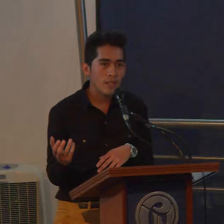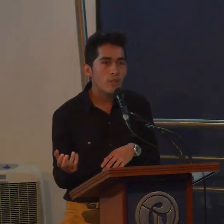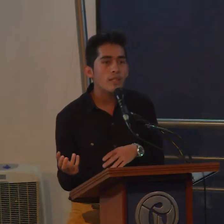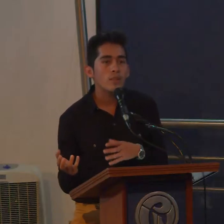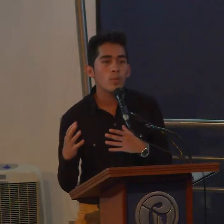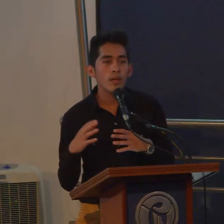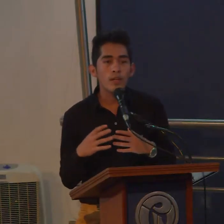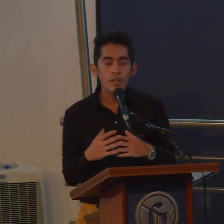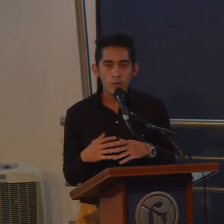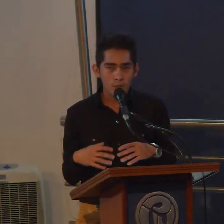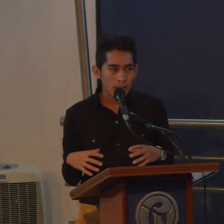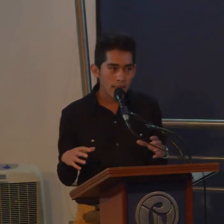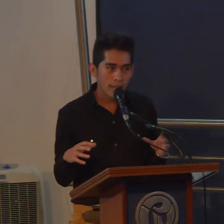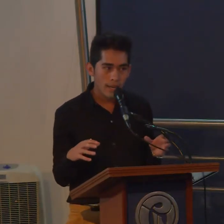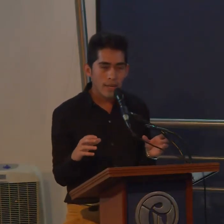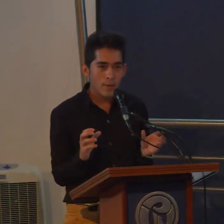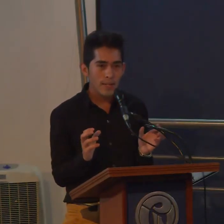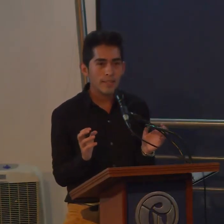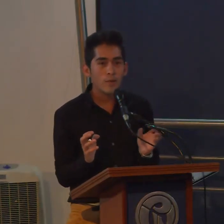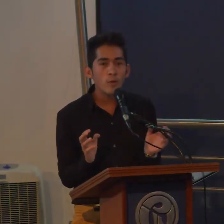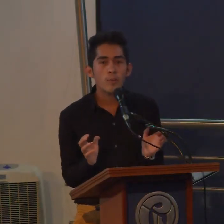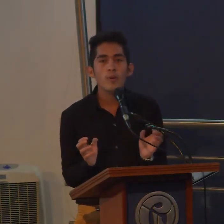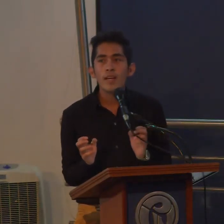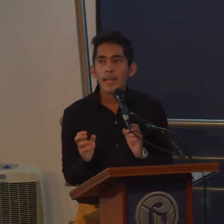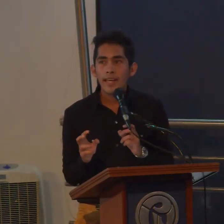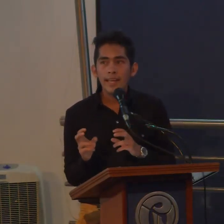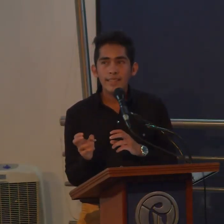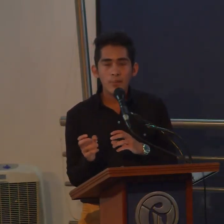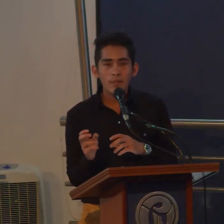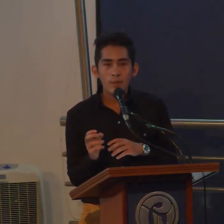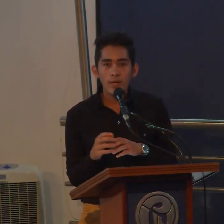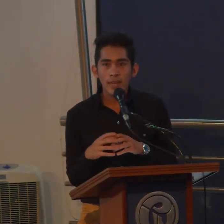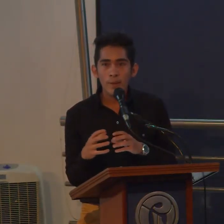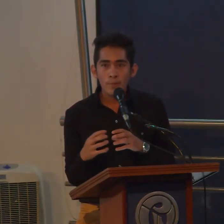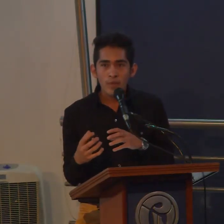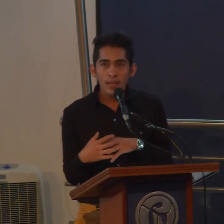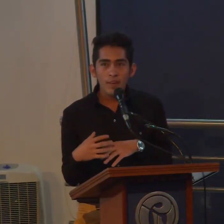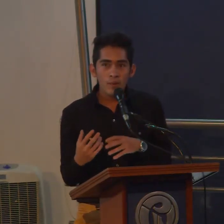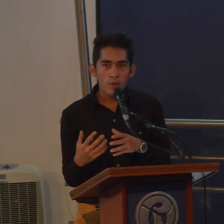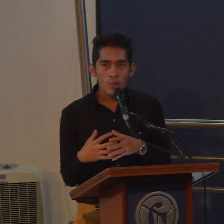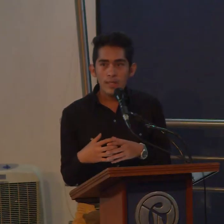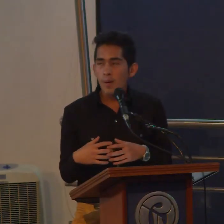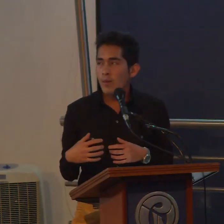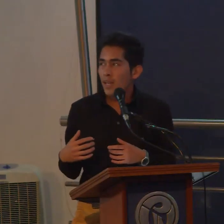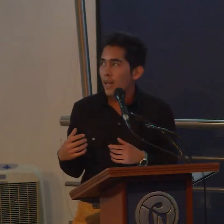en las fundaciones como de lo que nosotros aquí a nivel grupo, siempre es como que nos comenzábamos